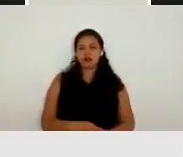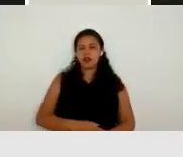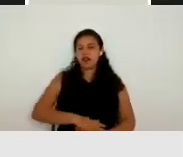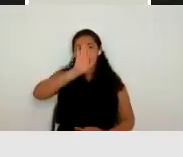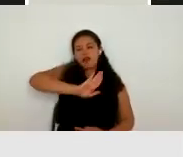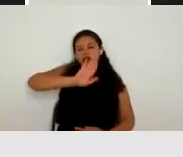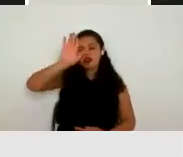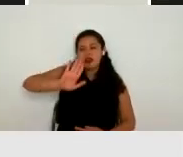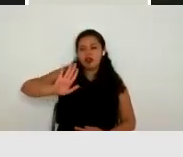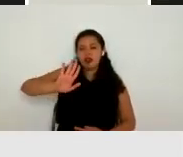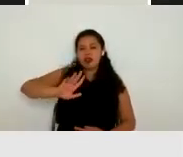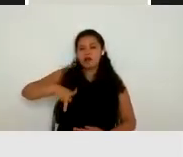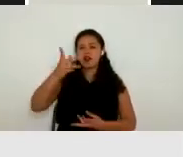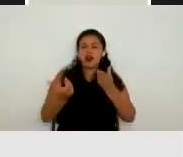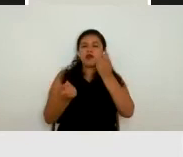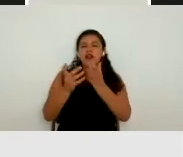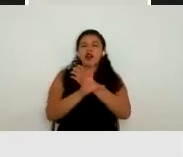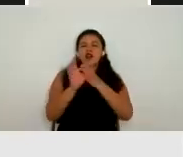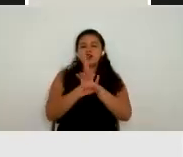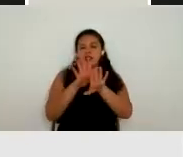pero con algunas variaciones